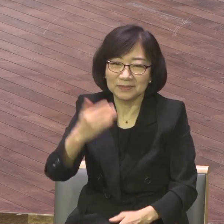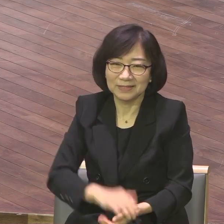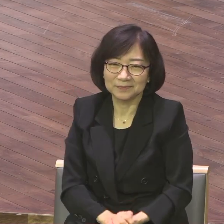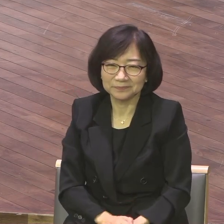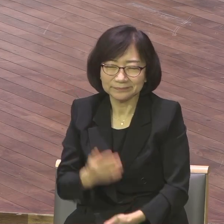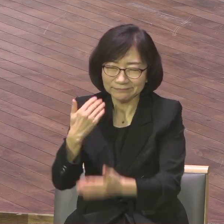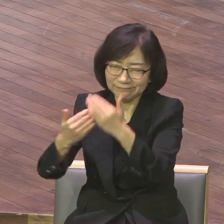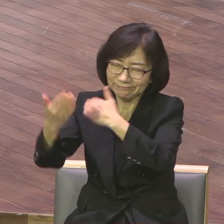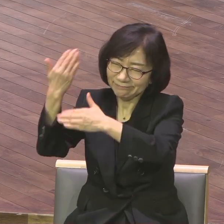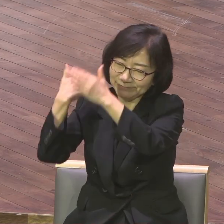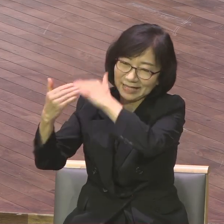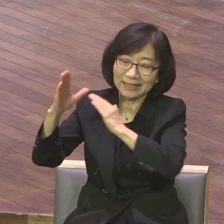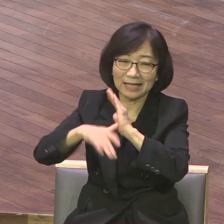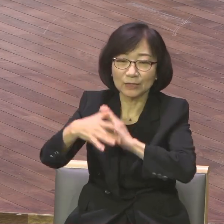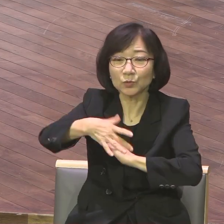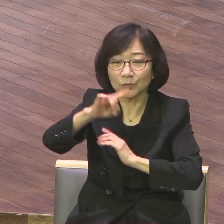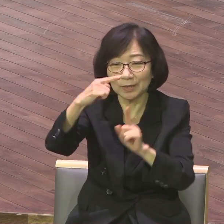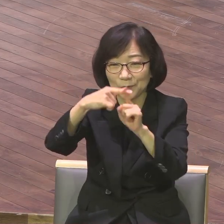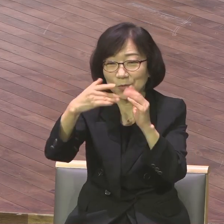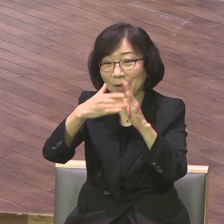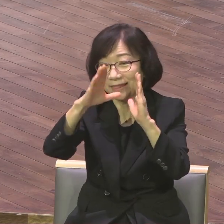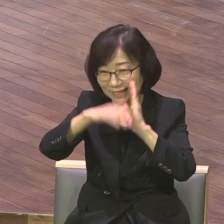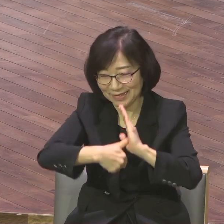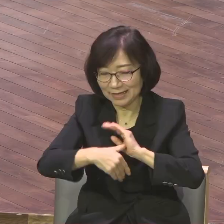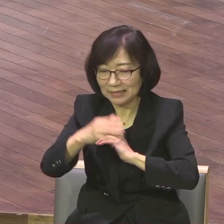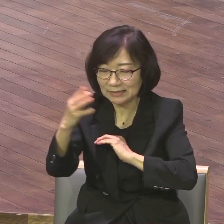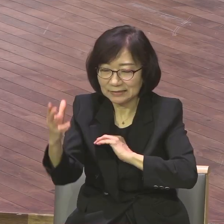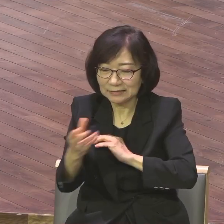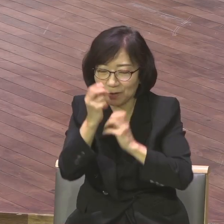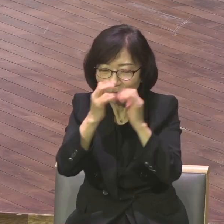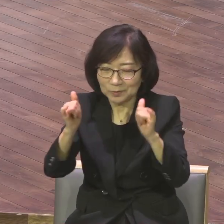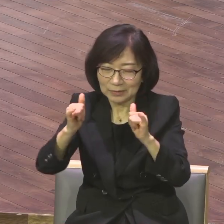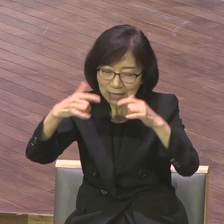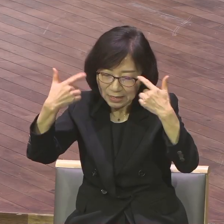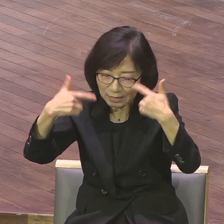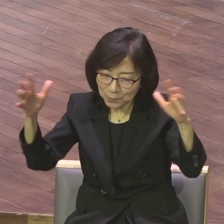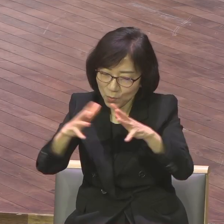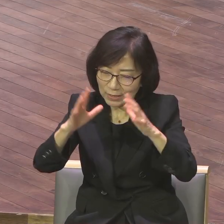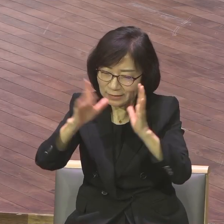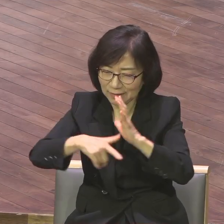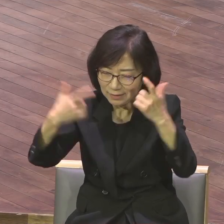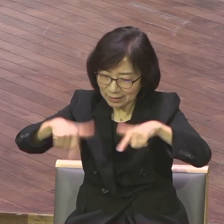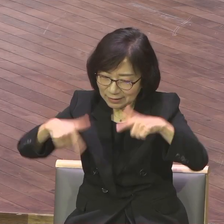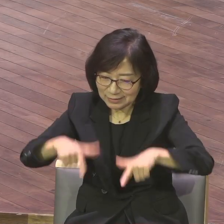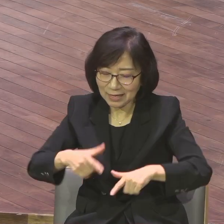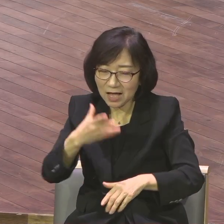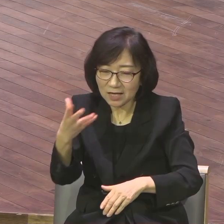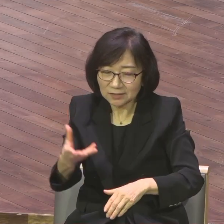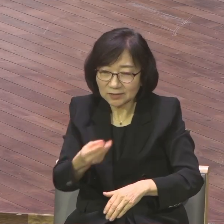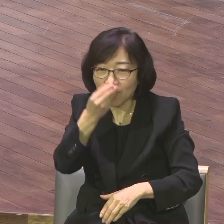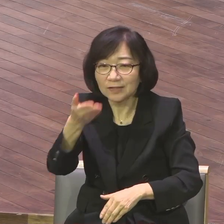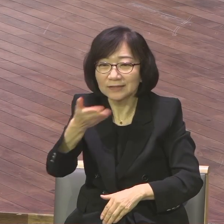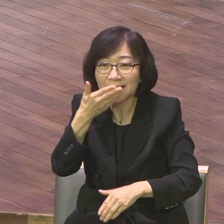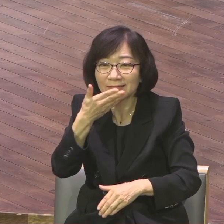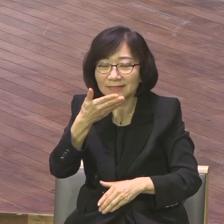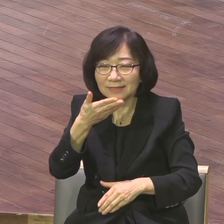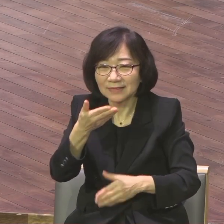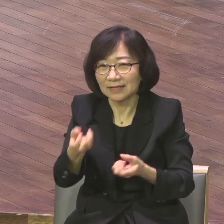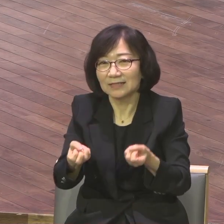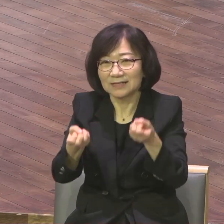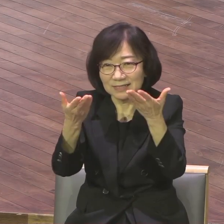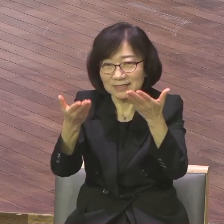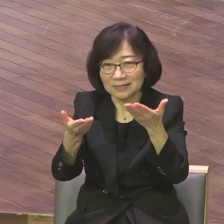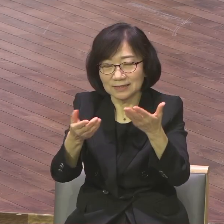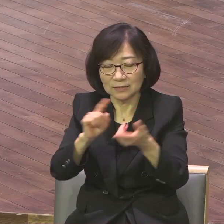이 성도들이 모일 때마다 그렇게 성찬식을 했어요. 모일 때마다.